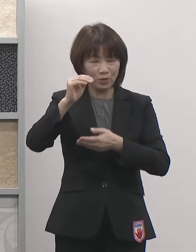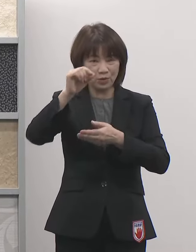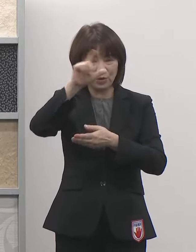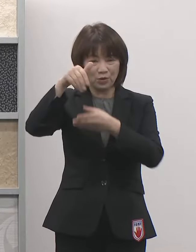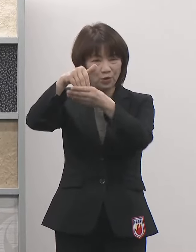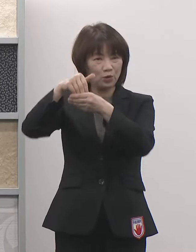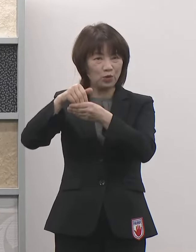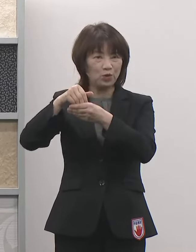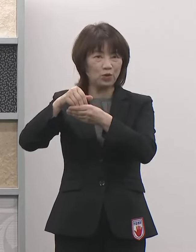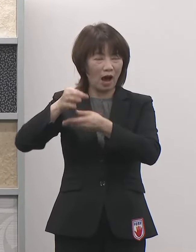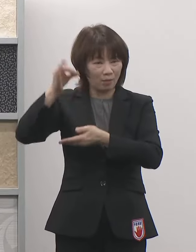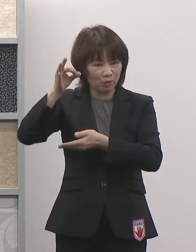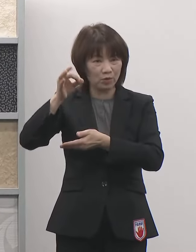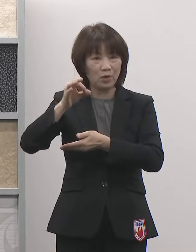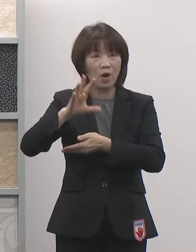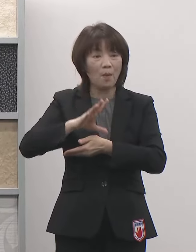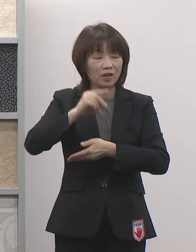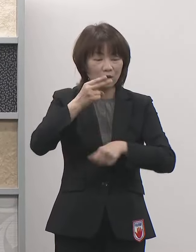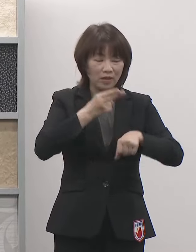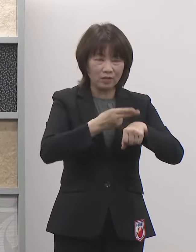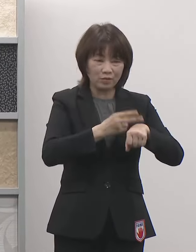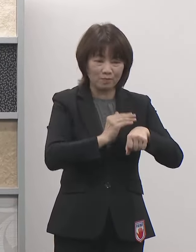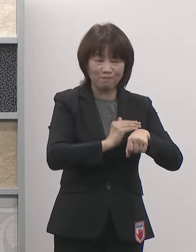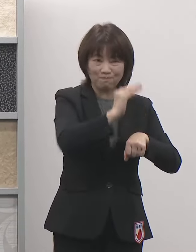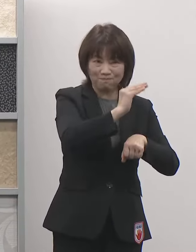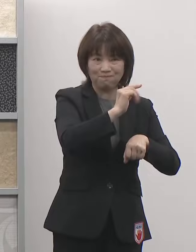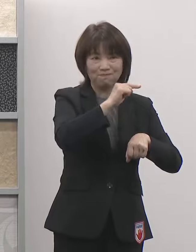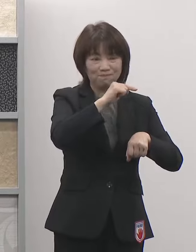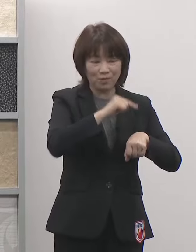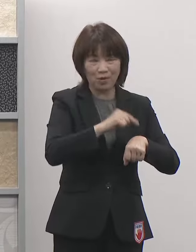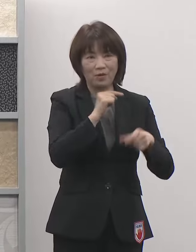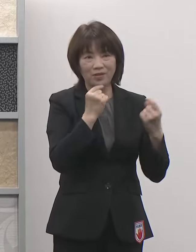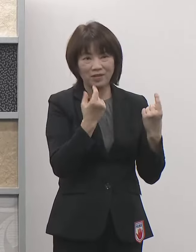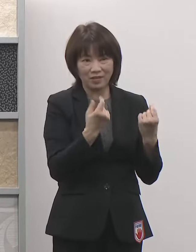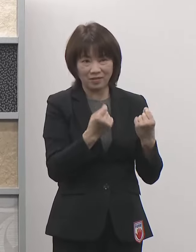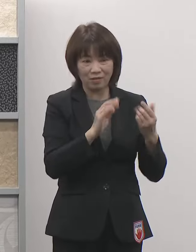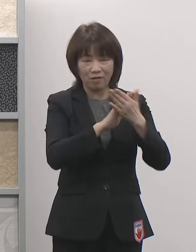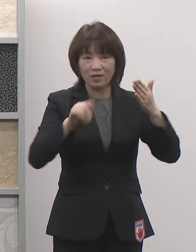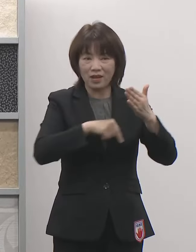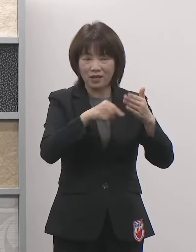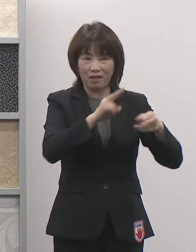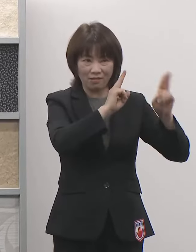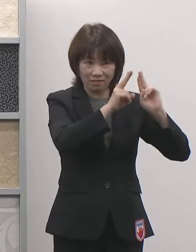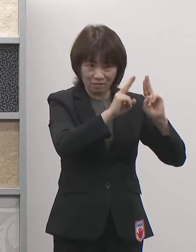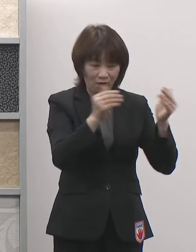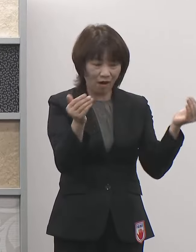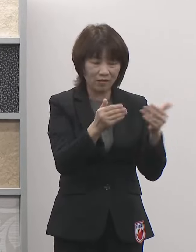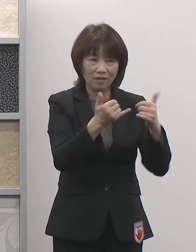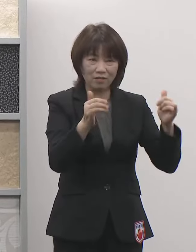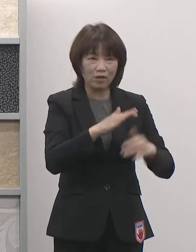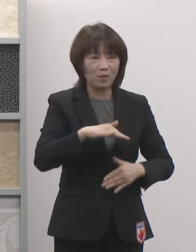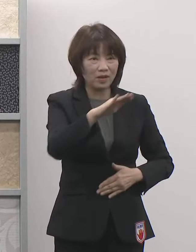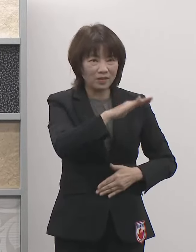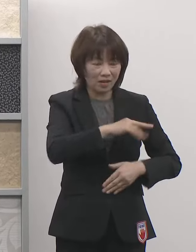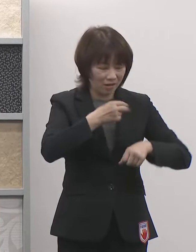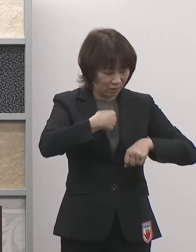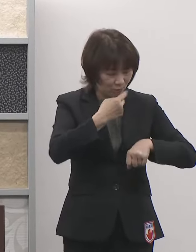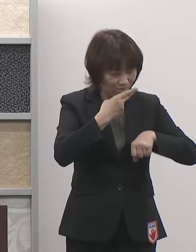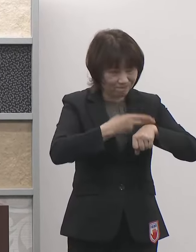スキルアップの部分、ここにですねしっかりと企業、まあ、県内企業、そして働く人が取り組める